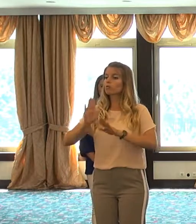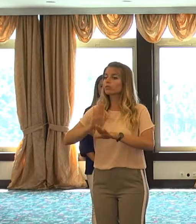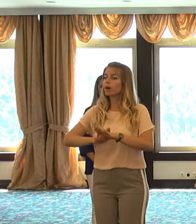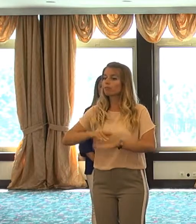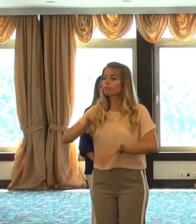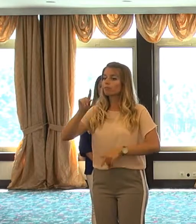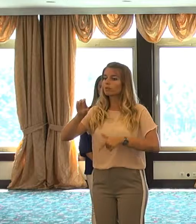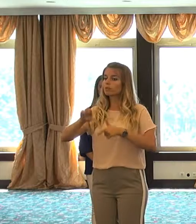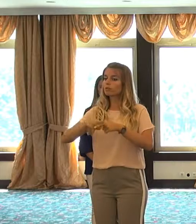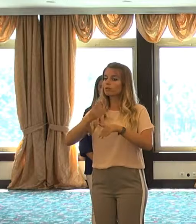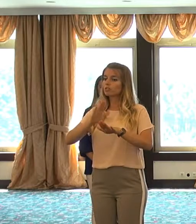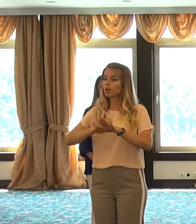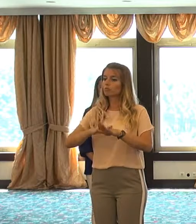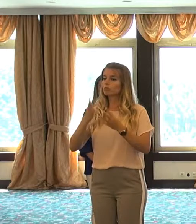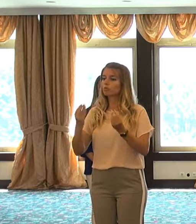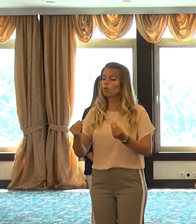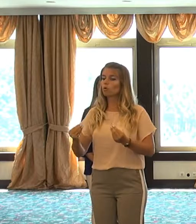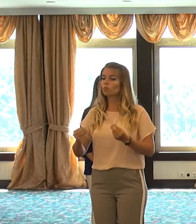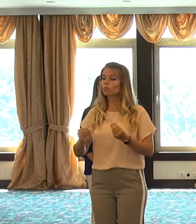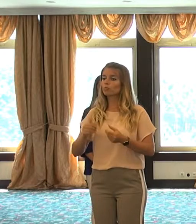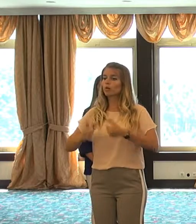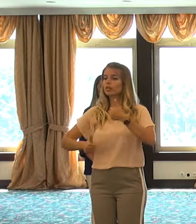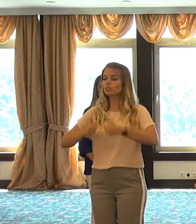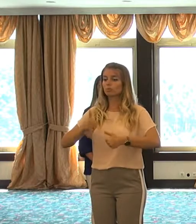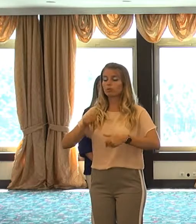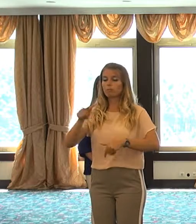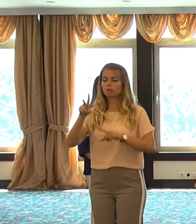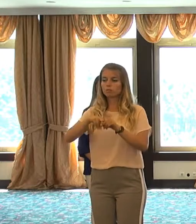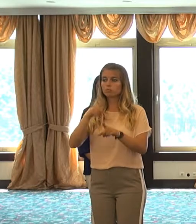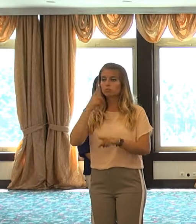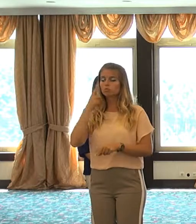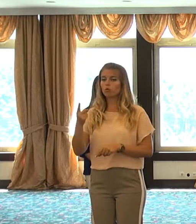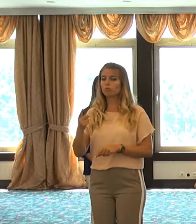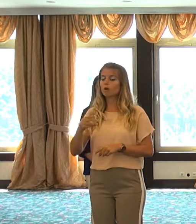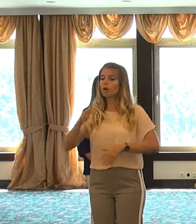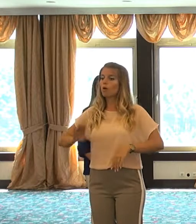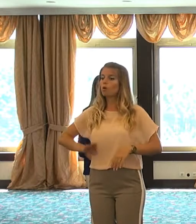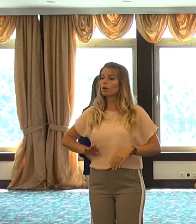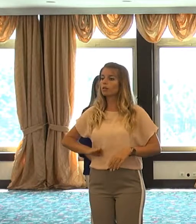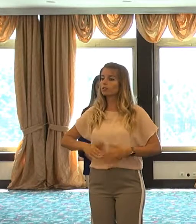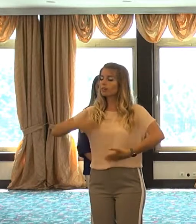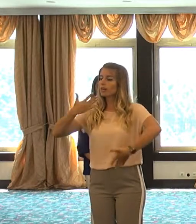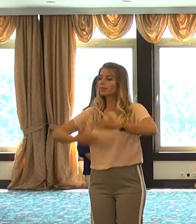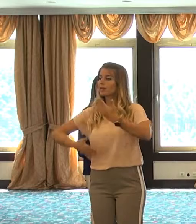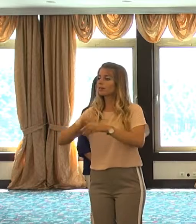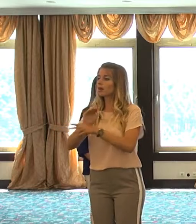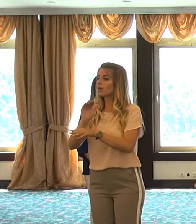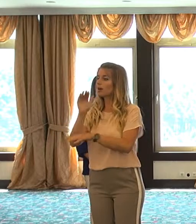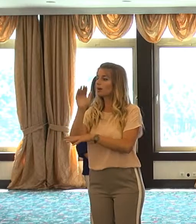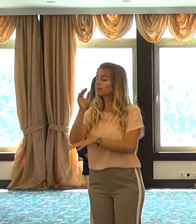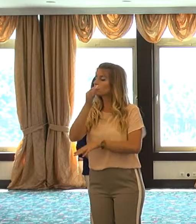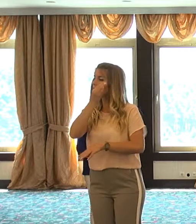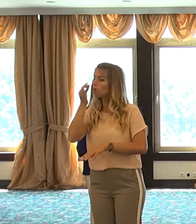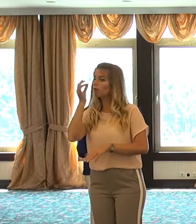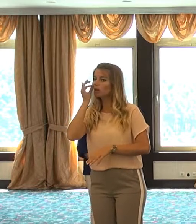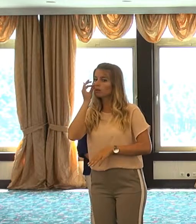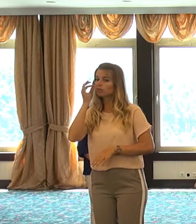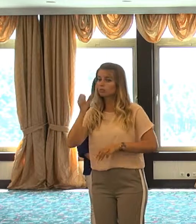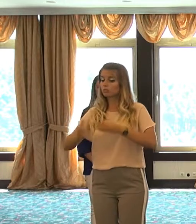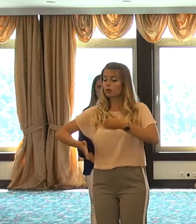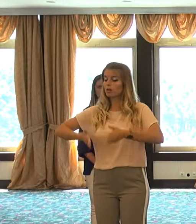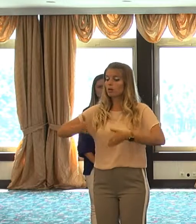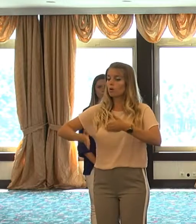bir yarışmaydı. Katıldığımda şunu gördüm ben ve bu beni çok mutlu etti. Öğrenciler engellilik hayatını kolaylaştırıcı robotlar